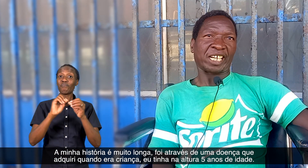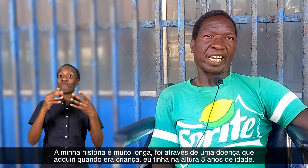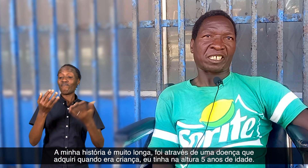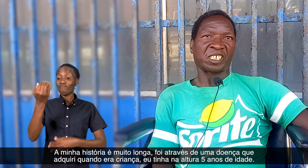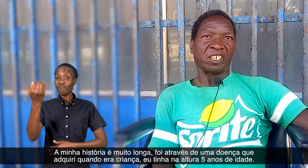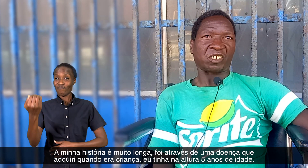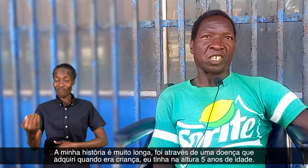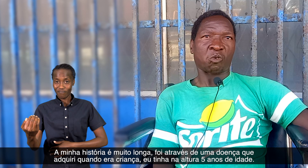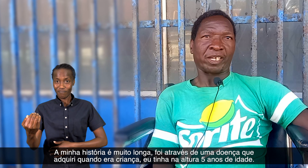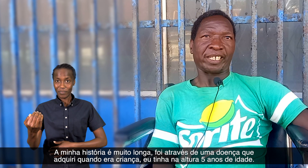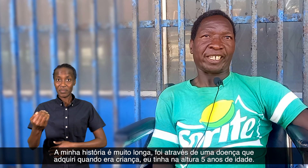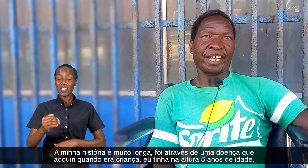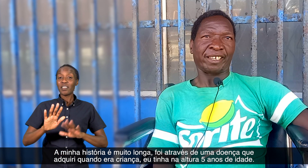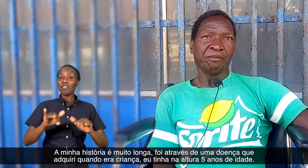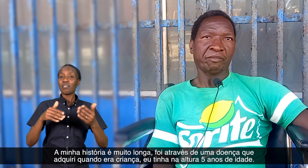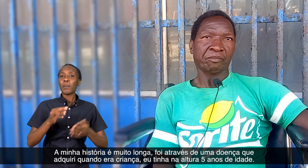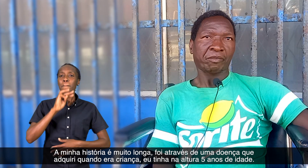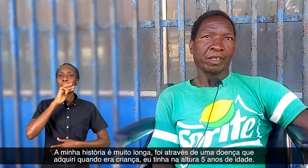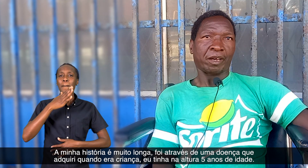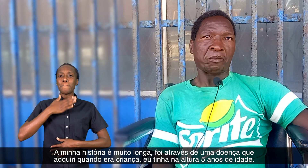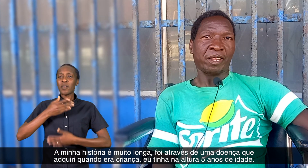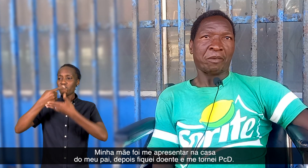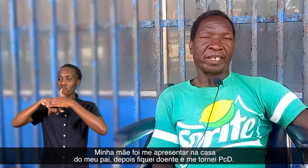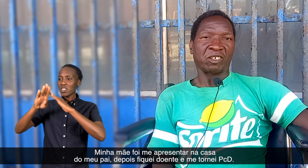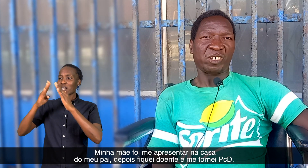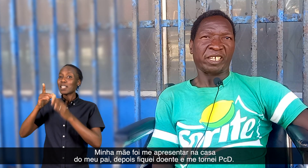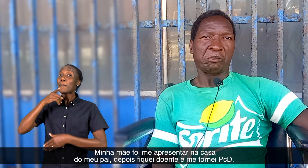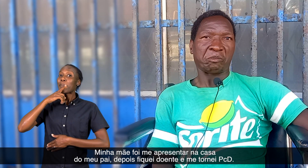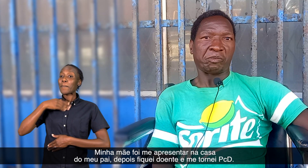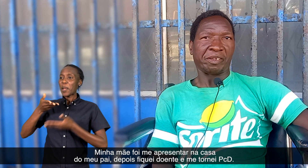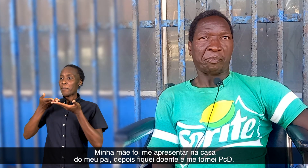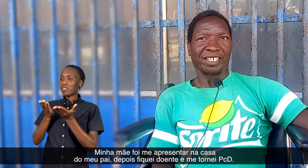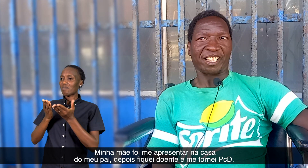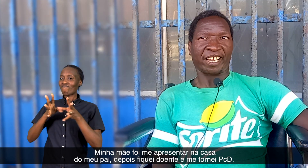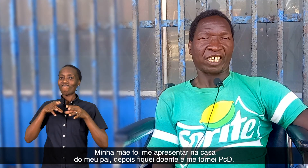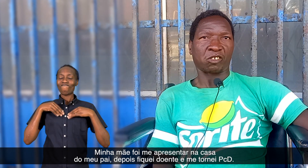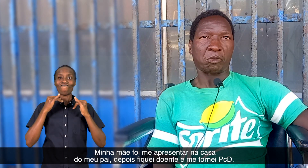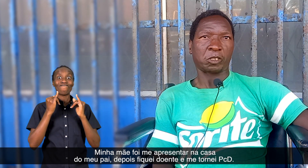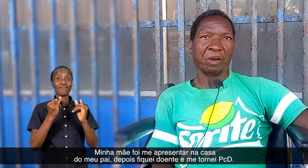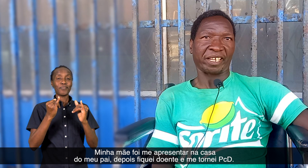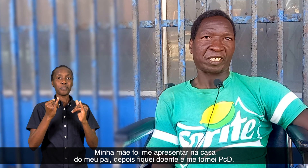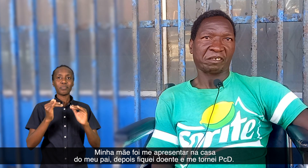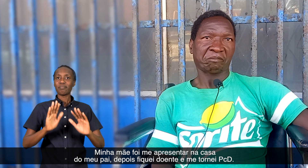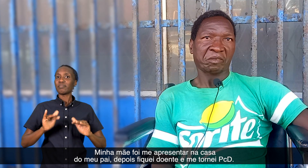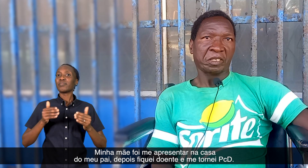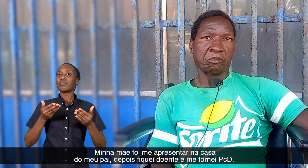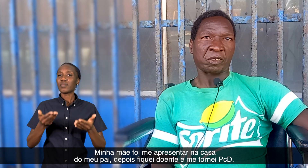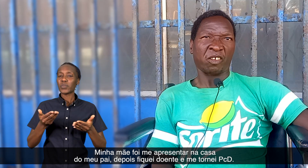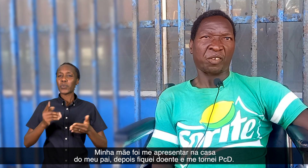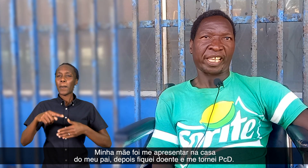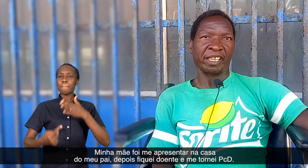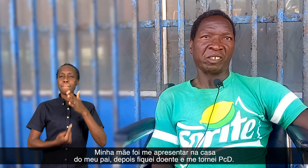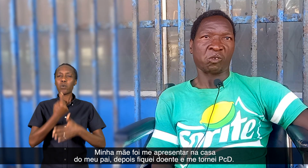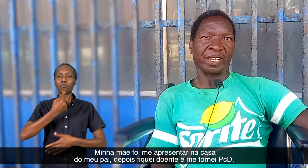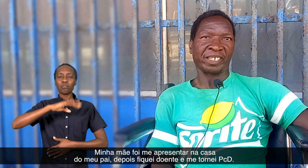Quando era criança, tinha 5 anos de idade. A minha mãe negou de me apresentar a casa dos meus pais. Quando